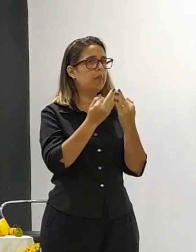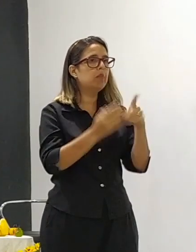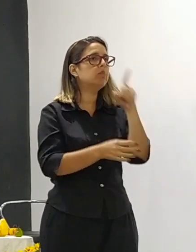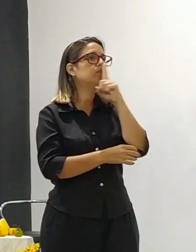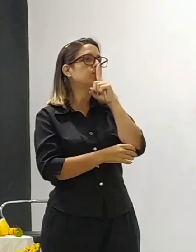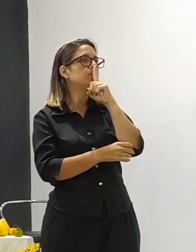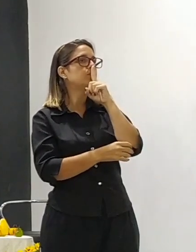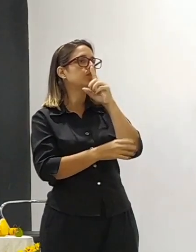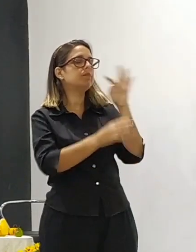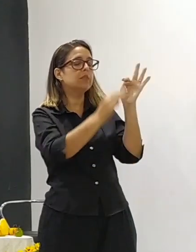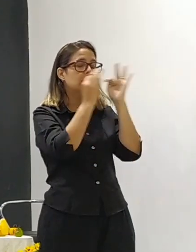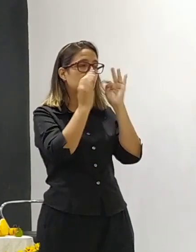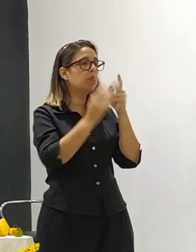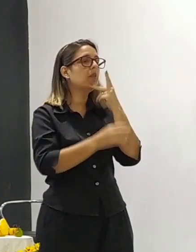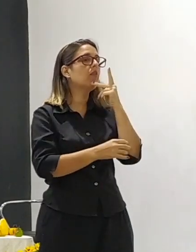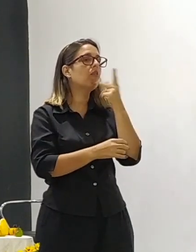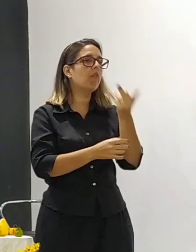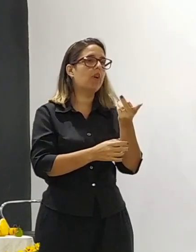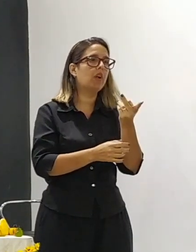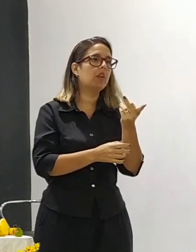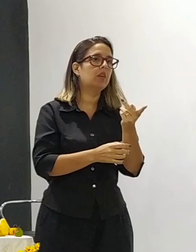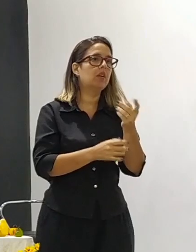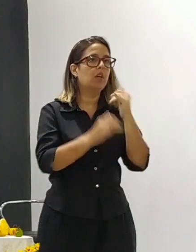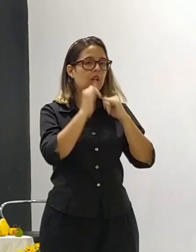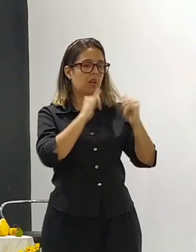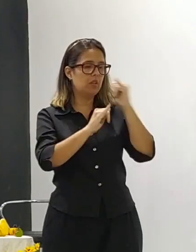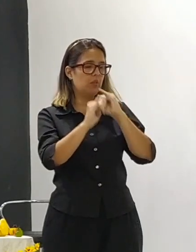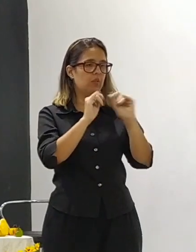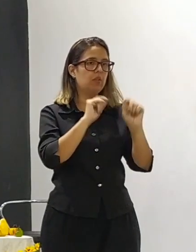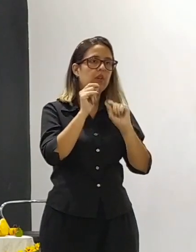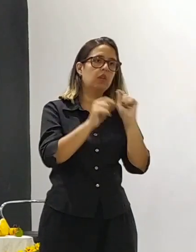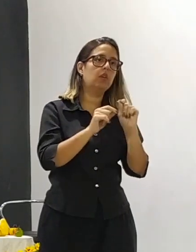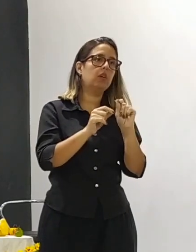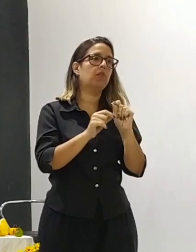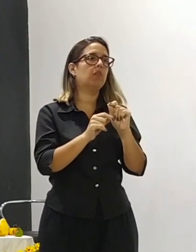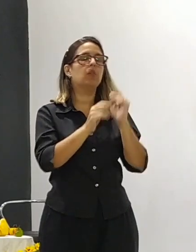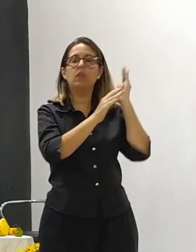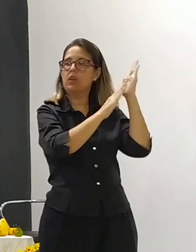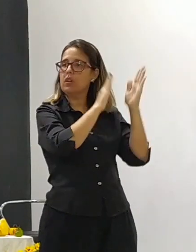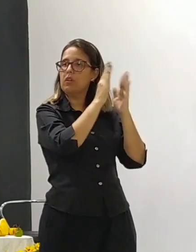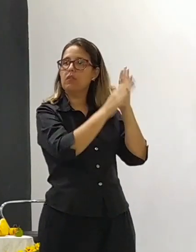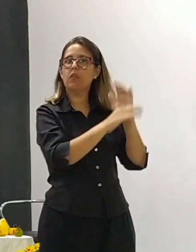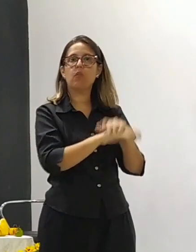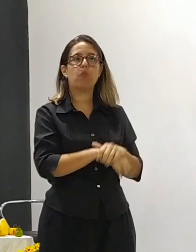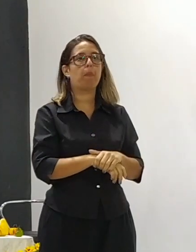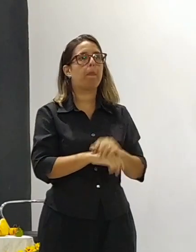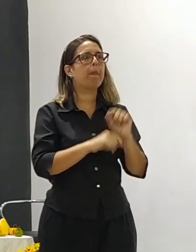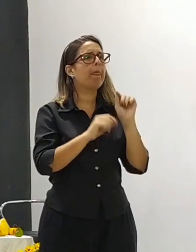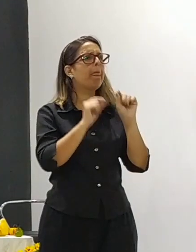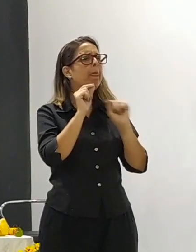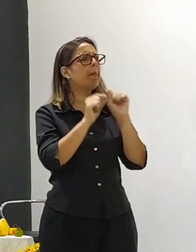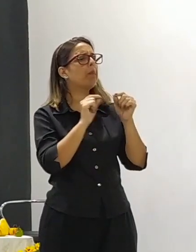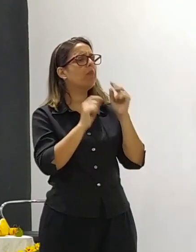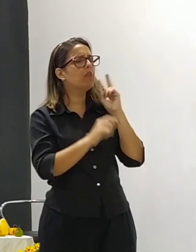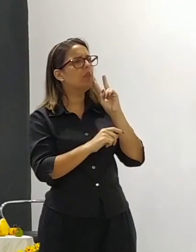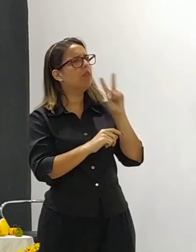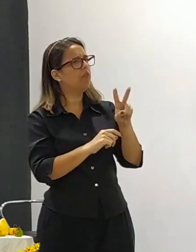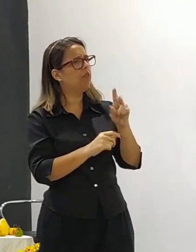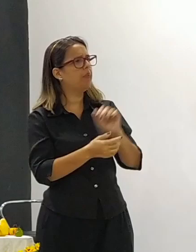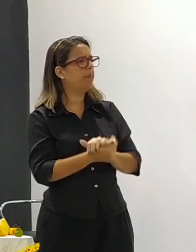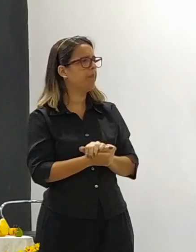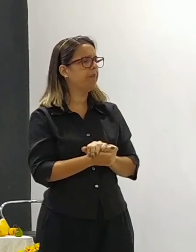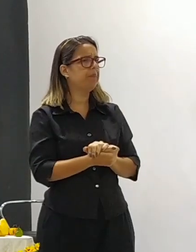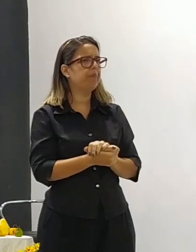Testemunha fala, testemunha anuncia aquilo que viu, que ouviu. O que você viu? Você viu